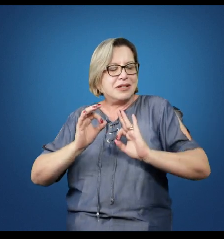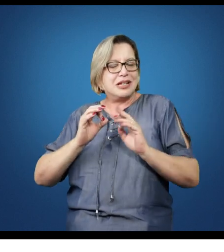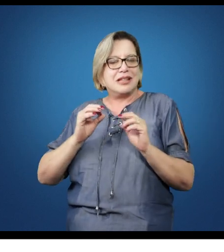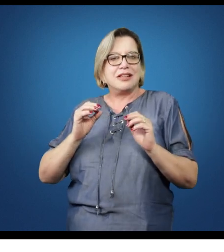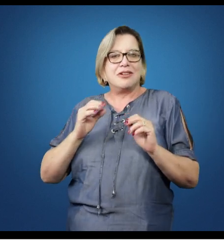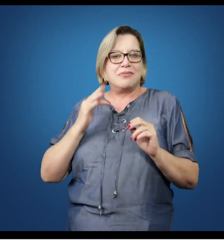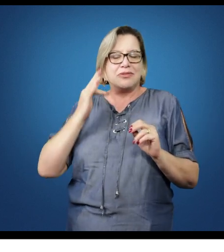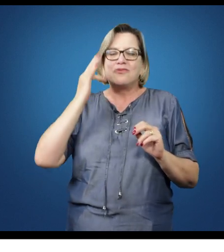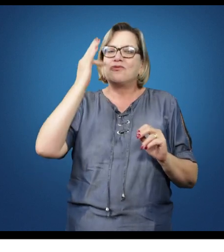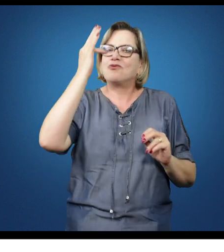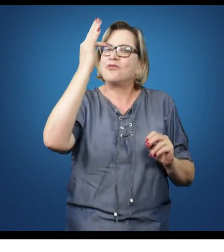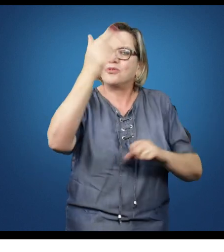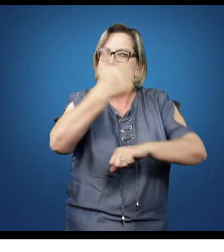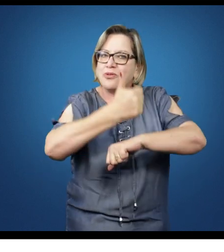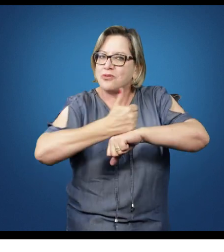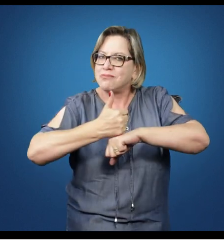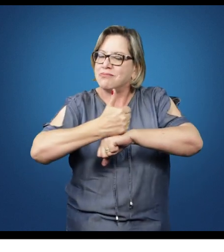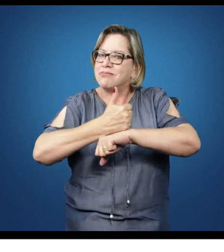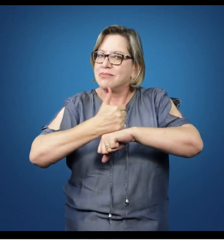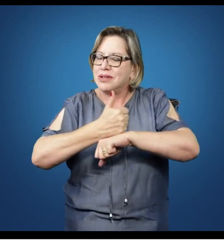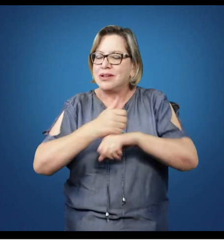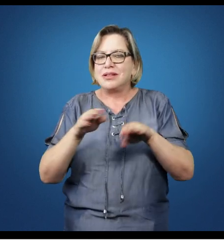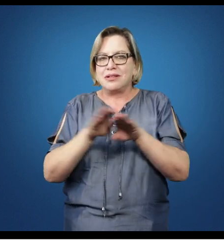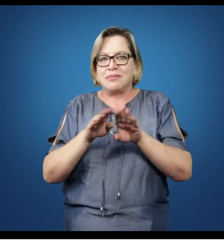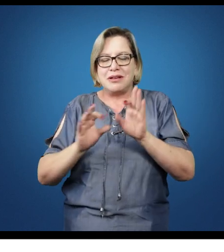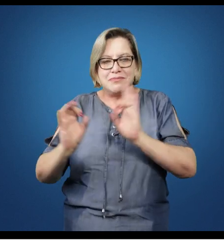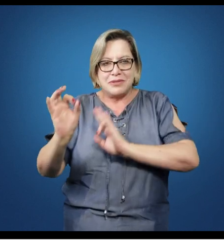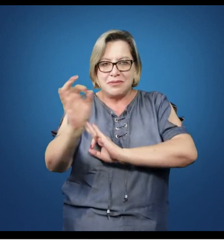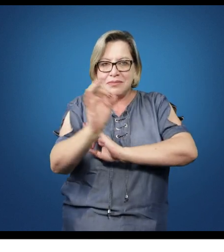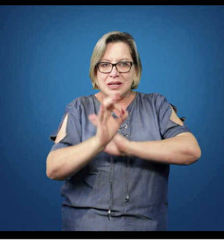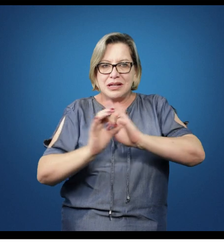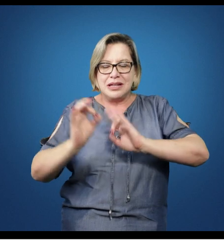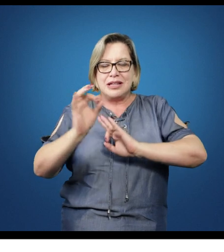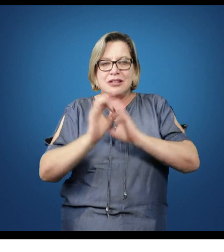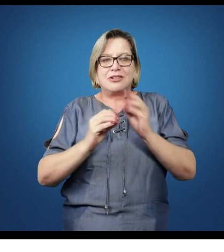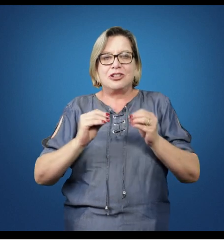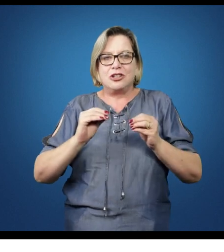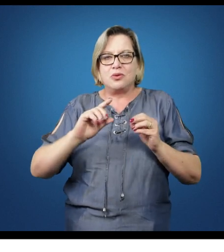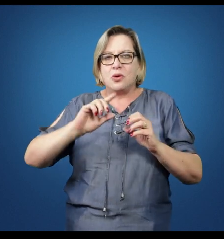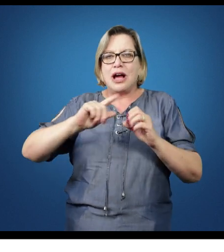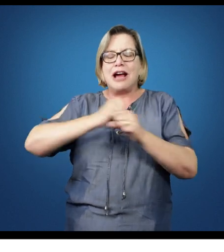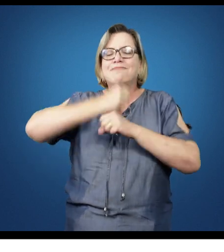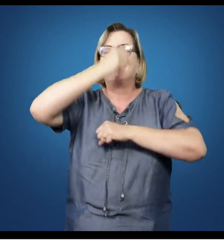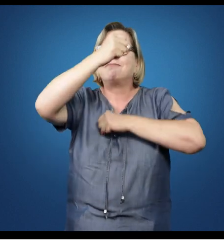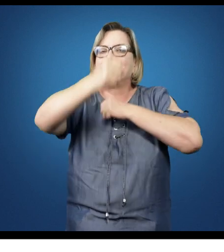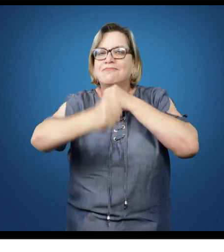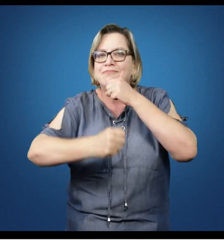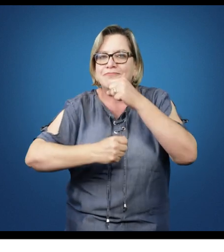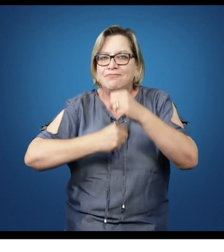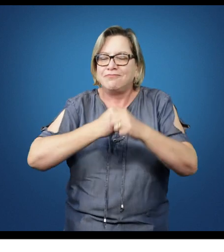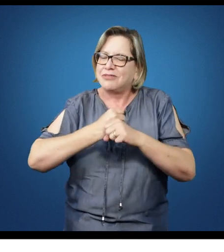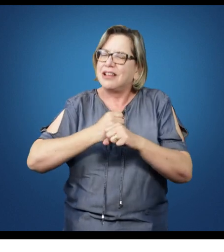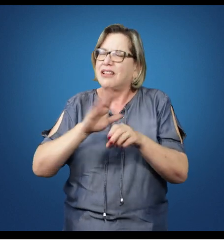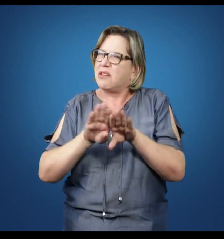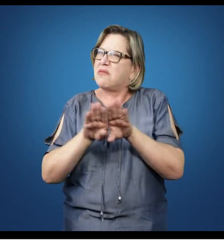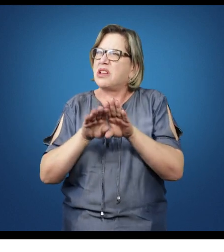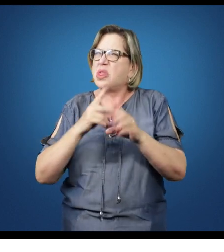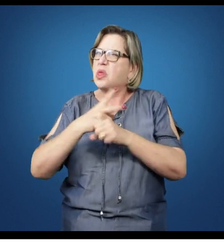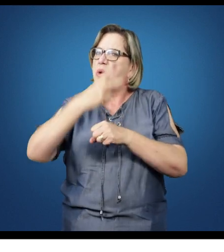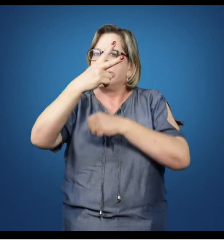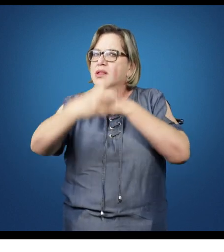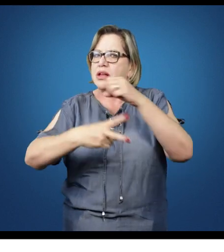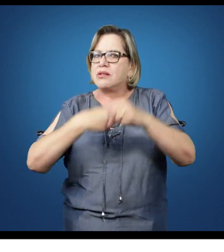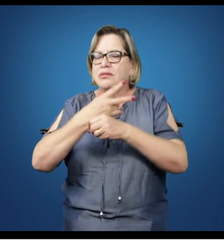de vocês o futuro uma uma grande preparação do que vocês vão ter a partir do outro ano nos próximos dois anos que são os